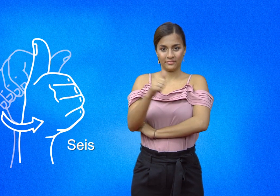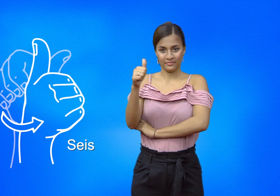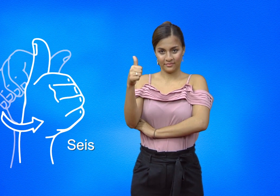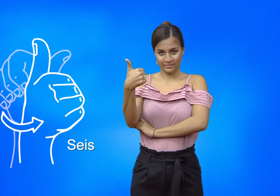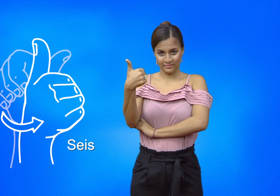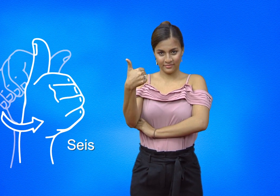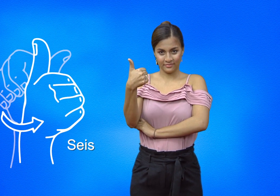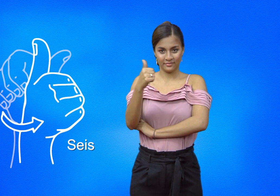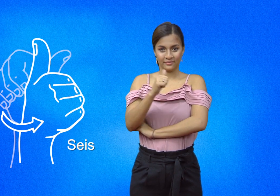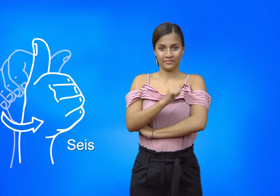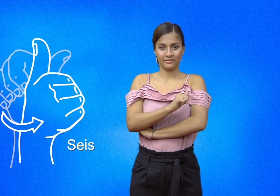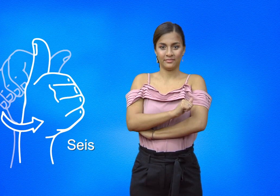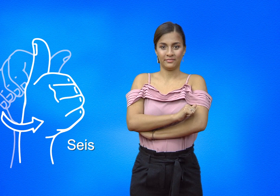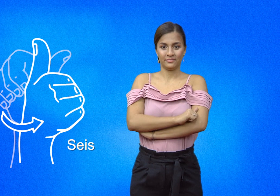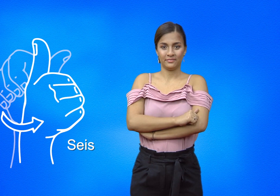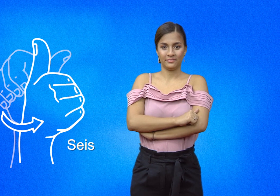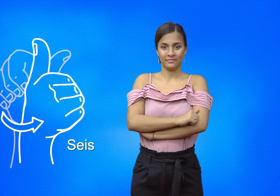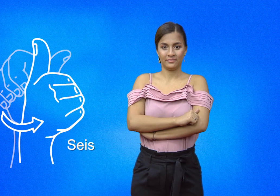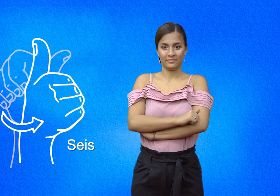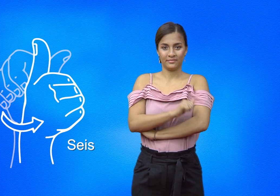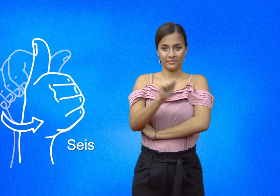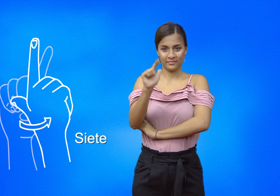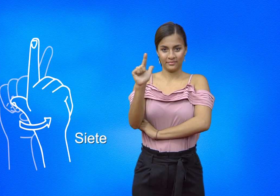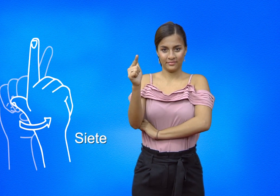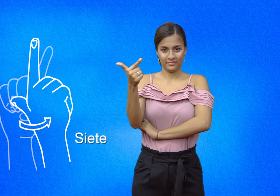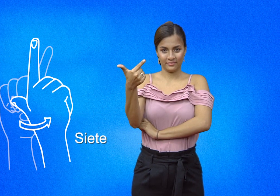6 7